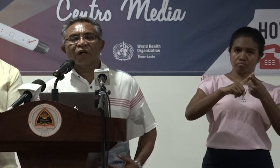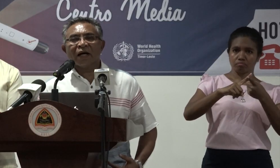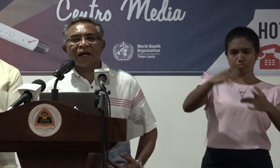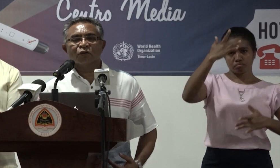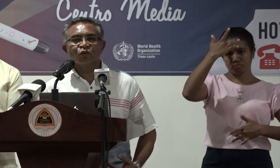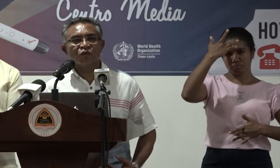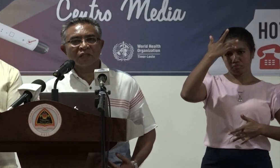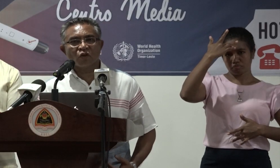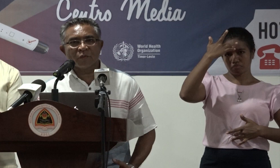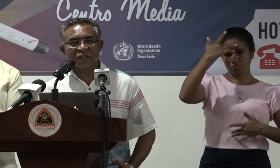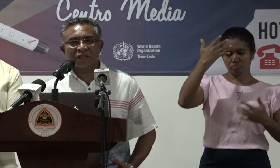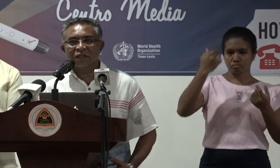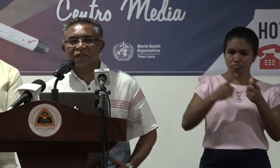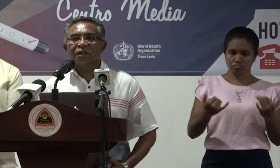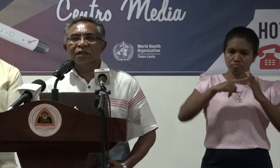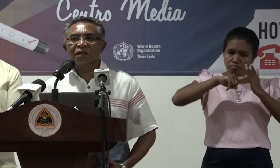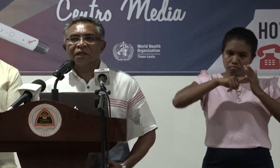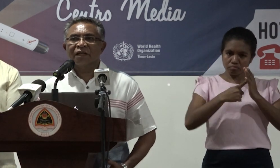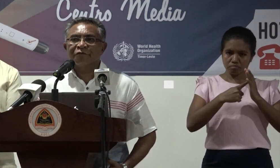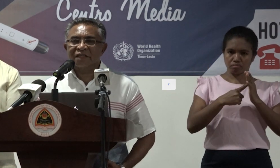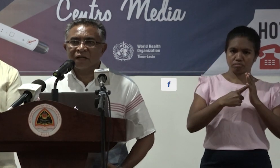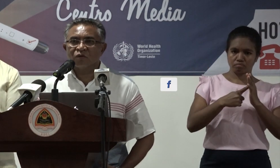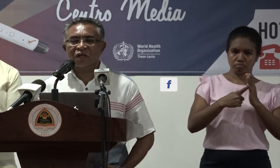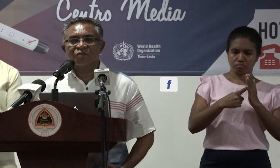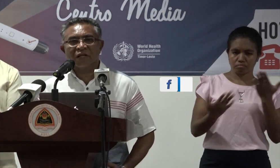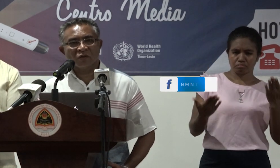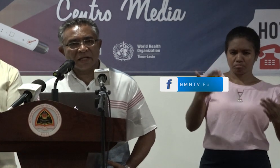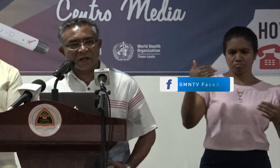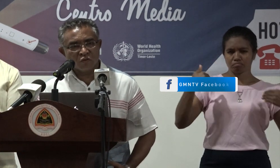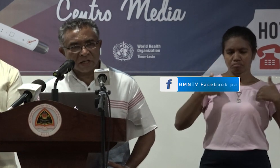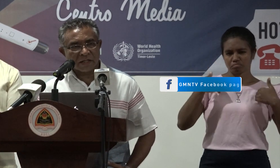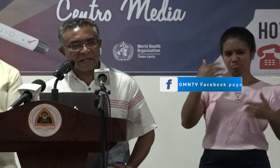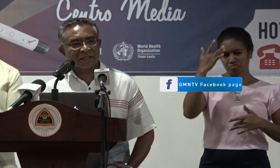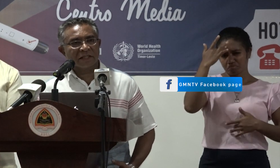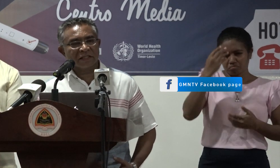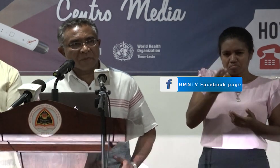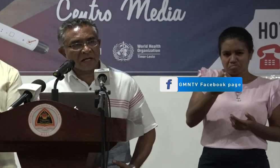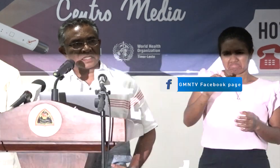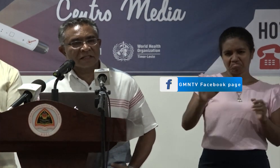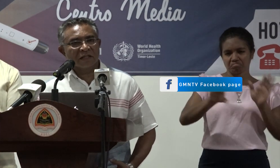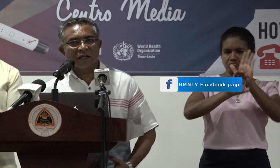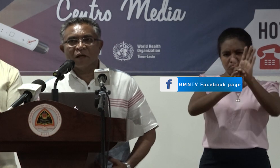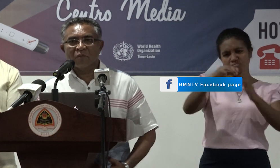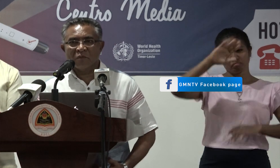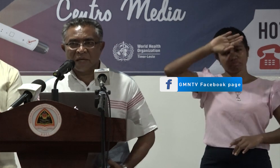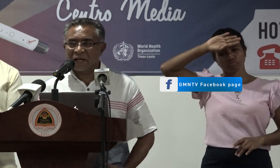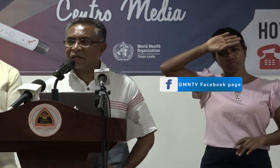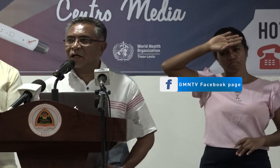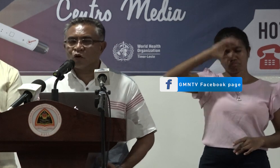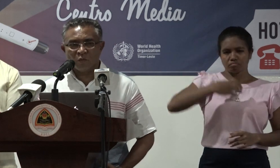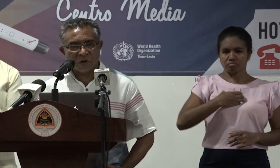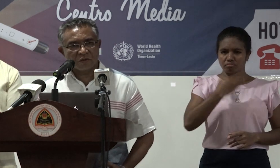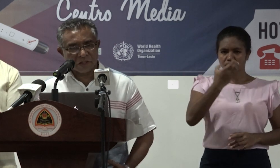hahu hatudo sintomas de infecção respiratória aguda, hanesan e semanas,